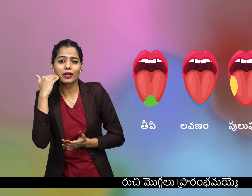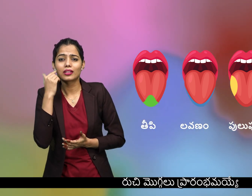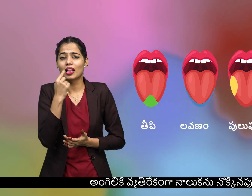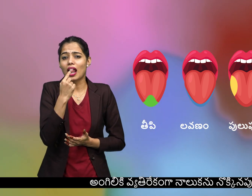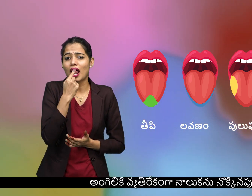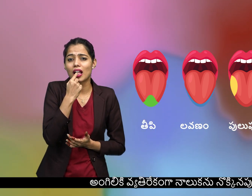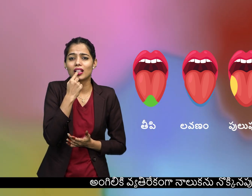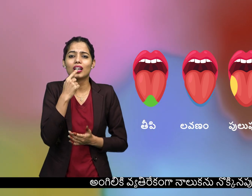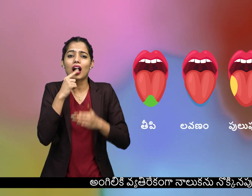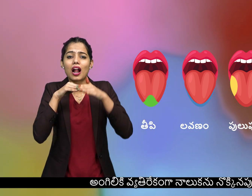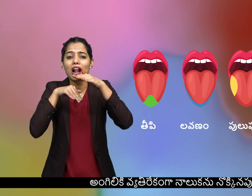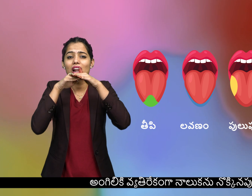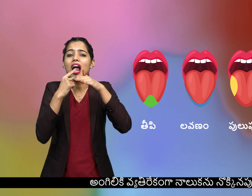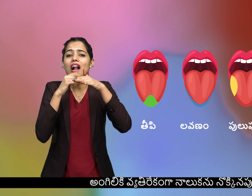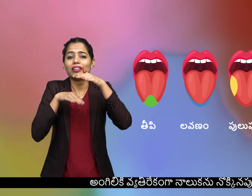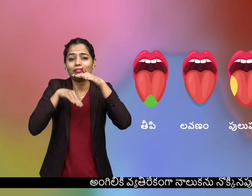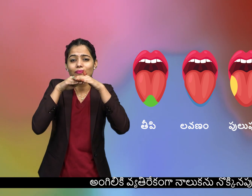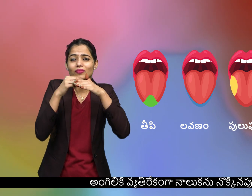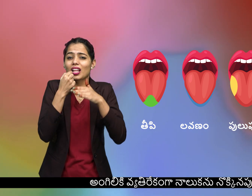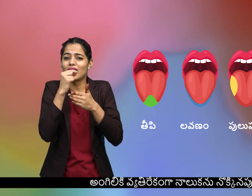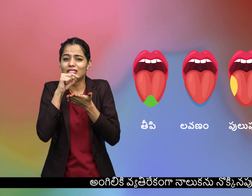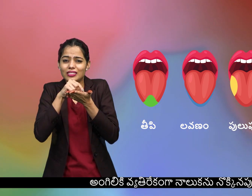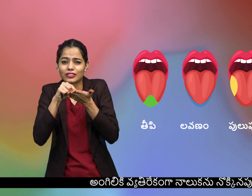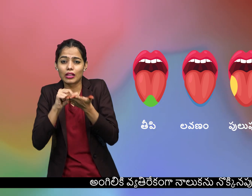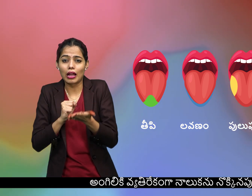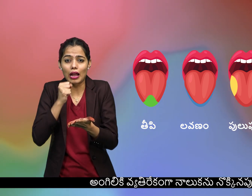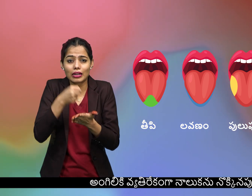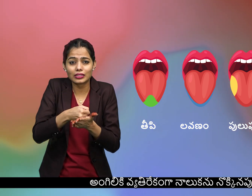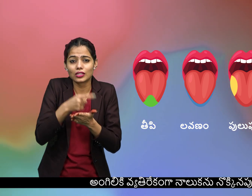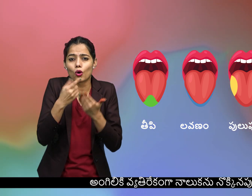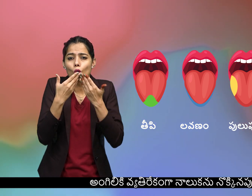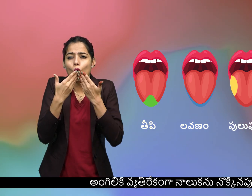రుచిమొగ్గలు ప్రారంభమయ్యే అంగిలికి వ్యతిరేకంగా నాలుకను నొక్కినప్పుడు